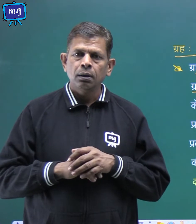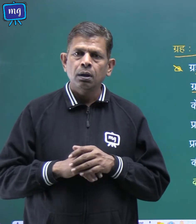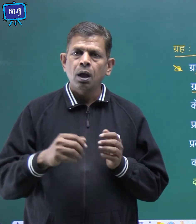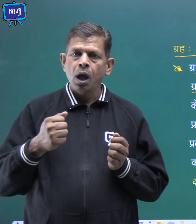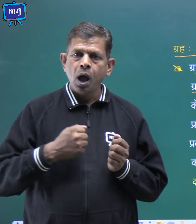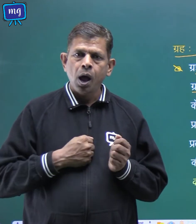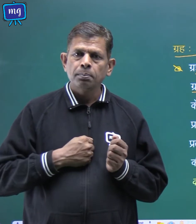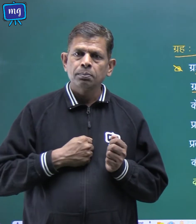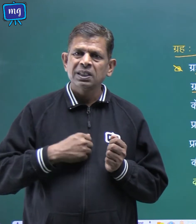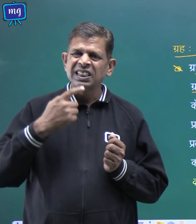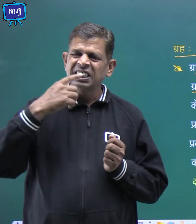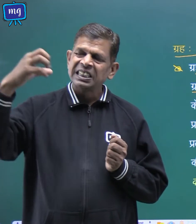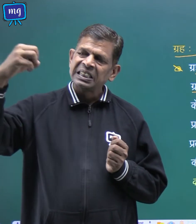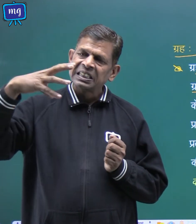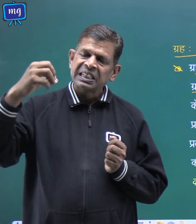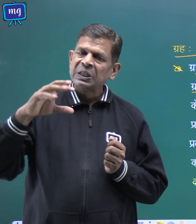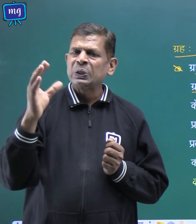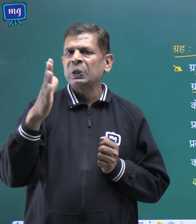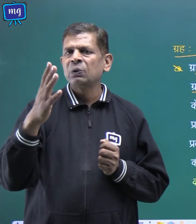अपना प्रकाश नहीं होता।